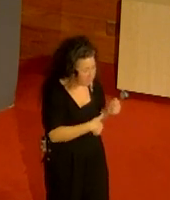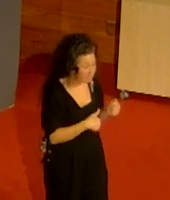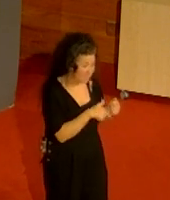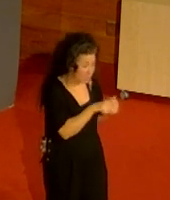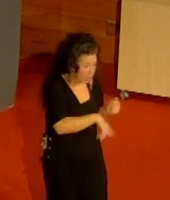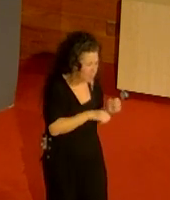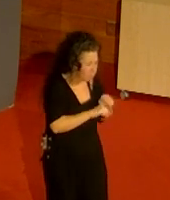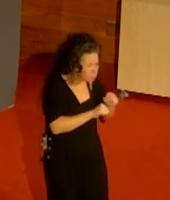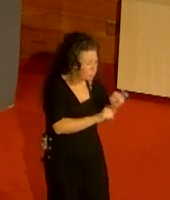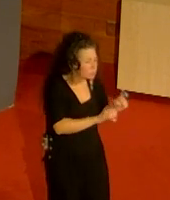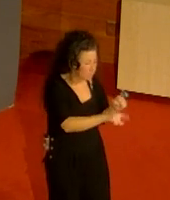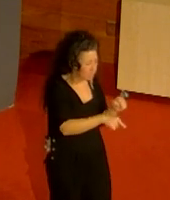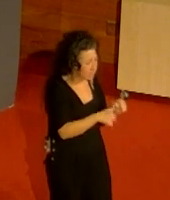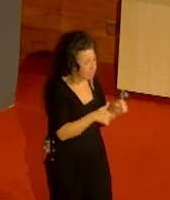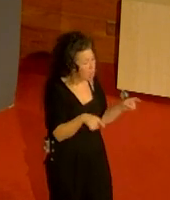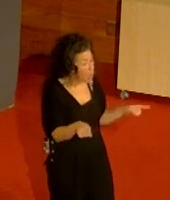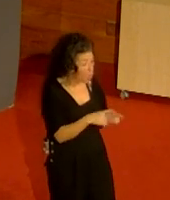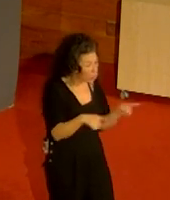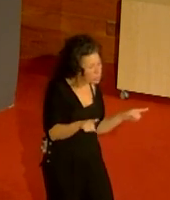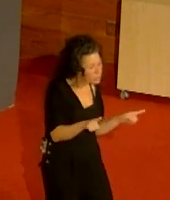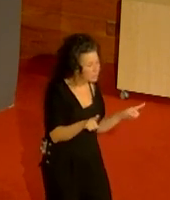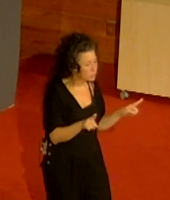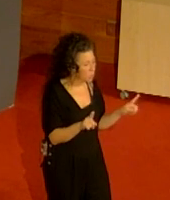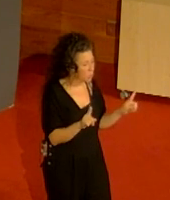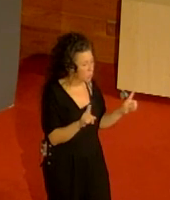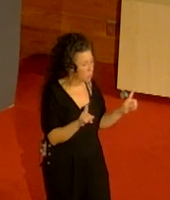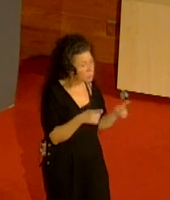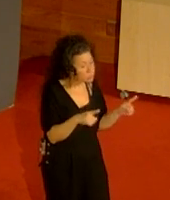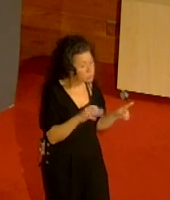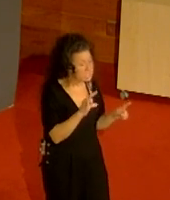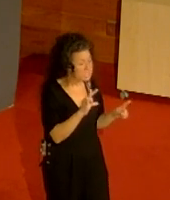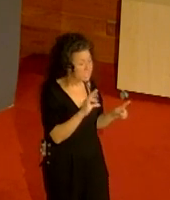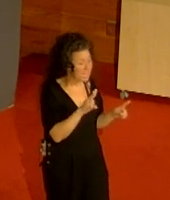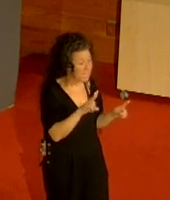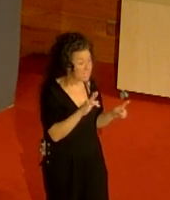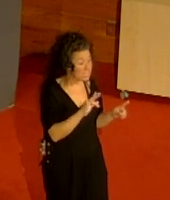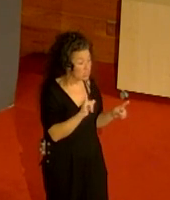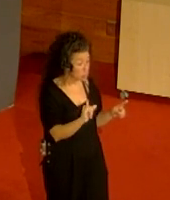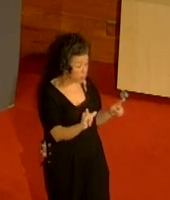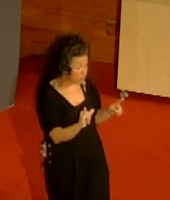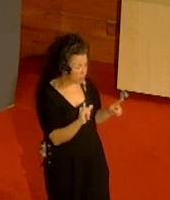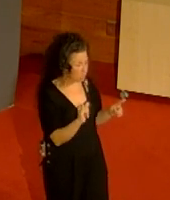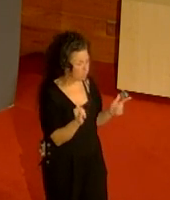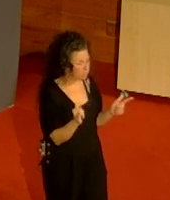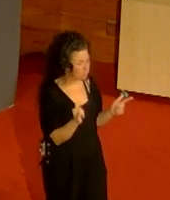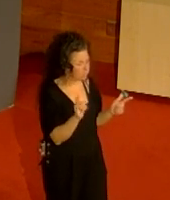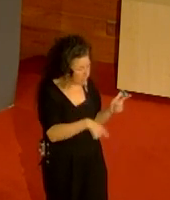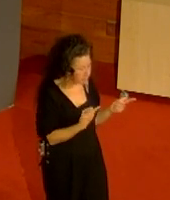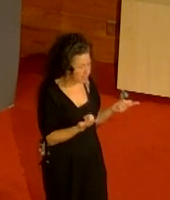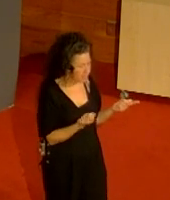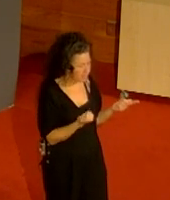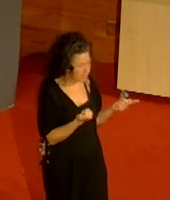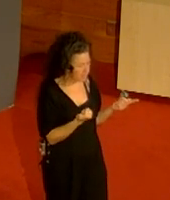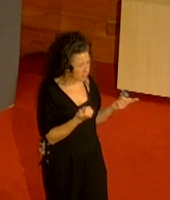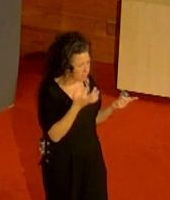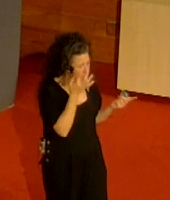cosas que tenían que ver pues el concierto de música sufí que no sé qué, o bueno. Y entonces luego digo, bueno, yo realmente estoy, no tergiversando,